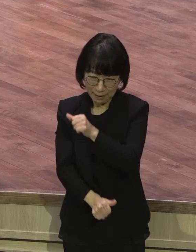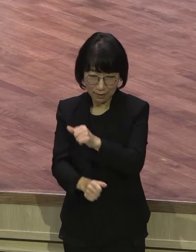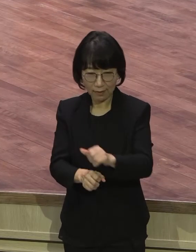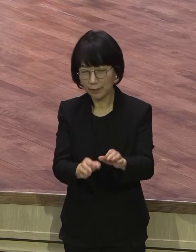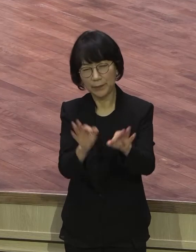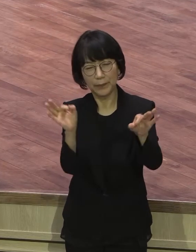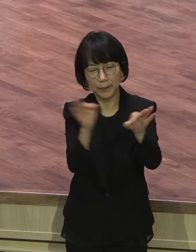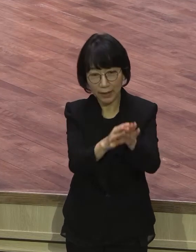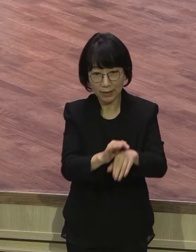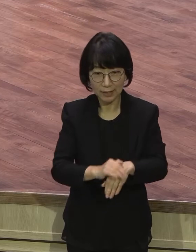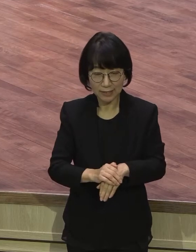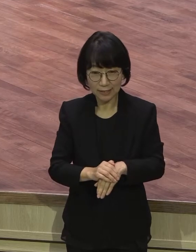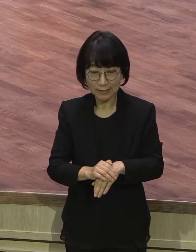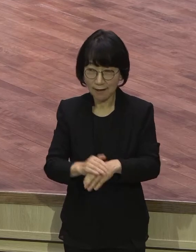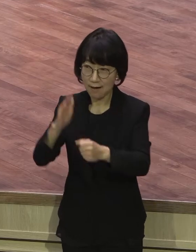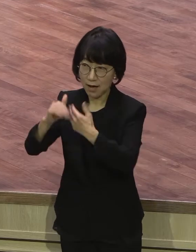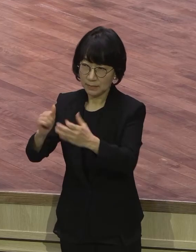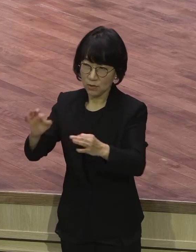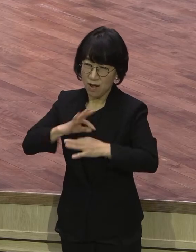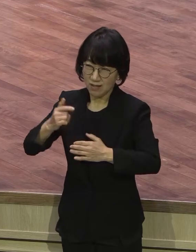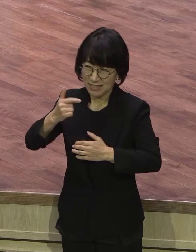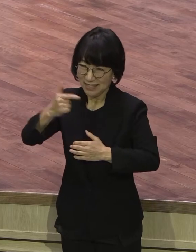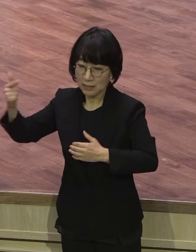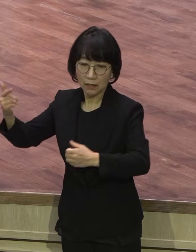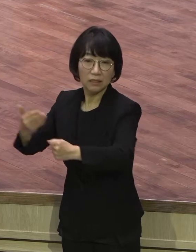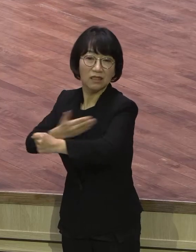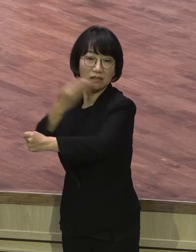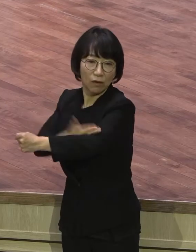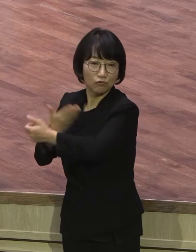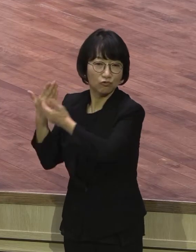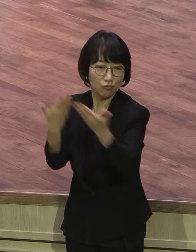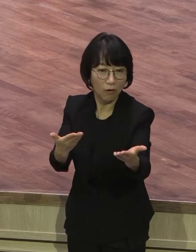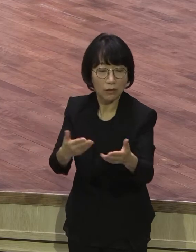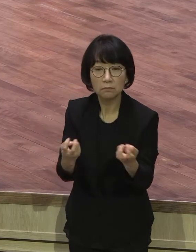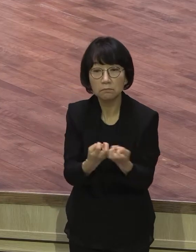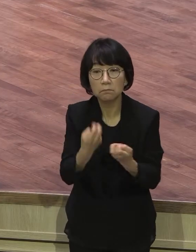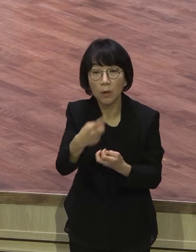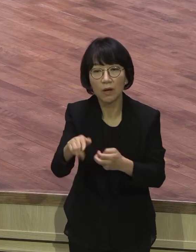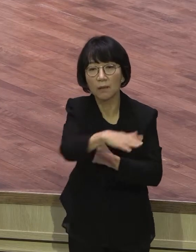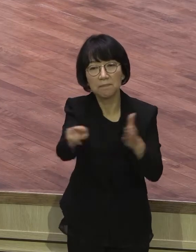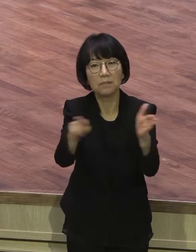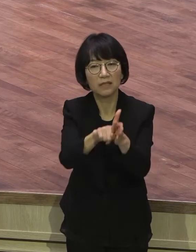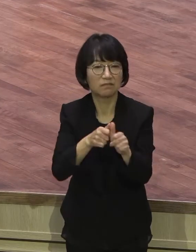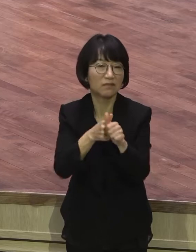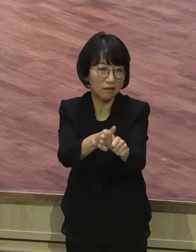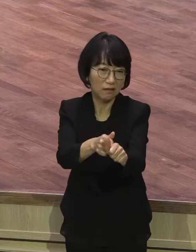이 놀라운 능력을 여러분이 믿음대로 주신다고요.